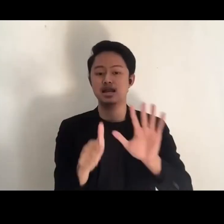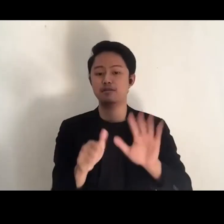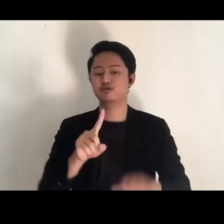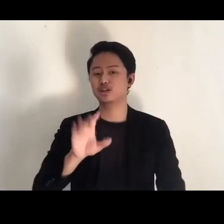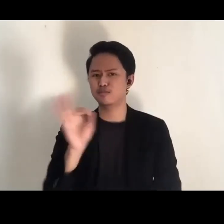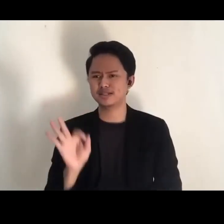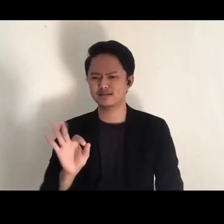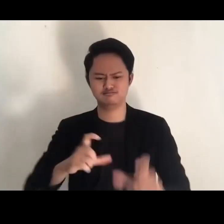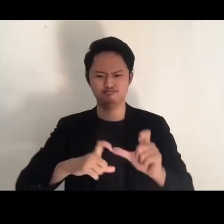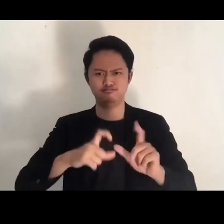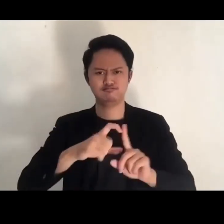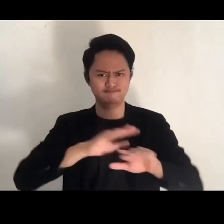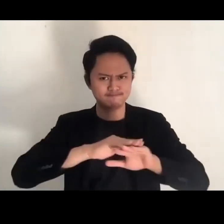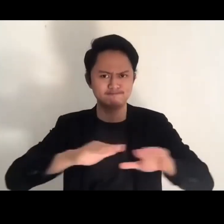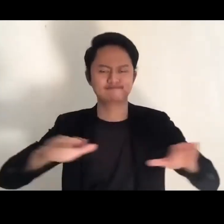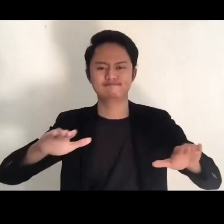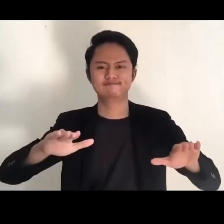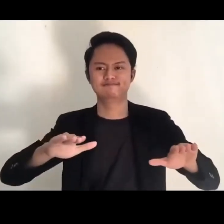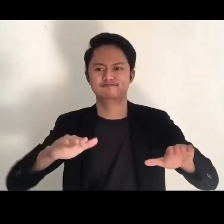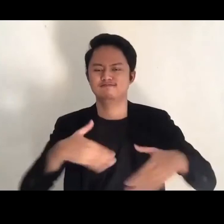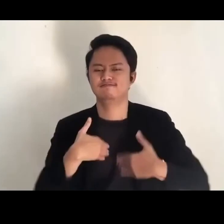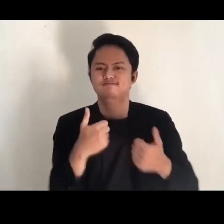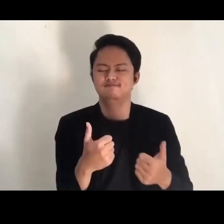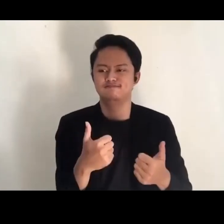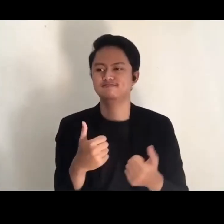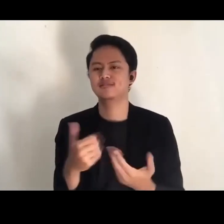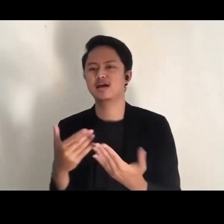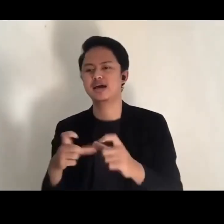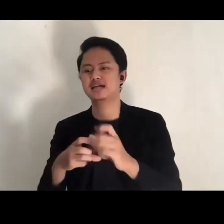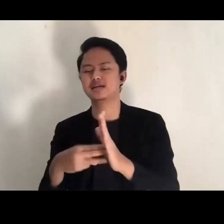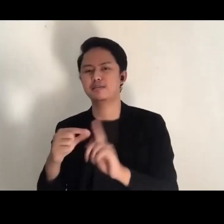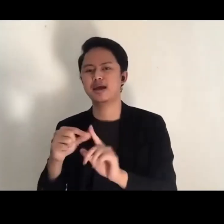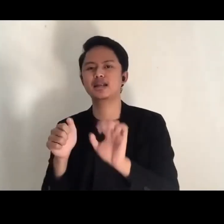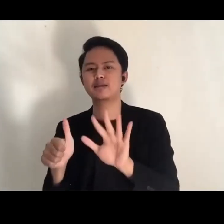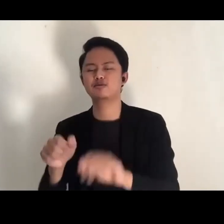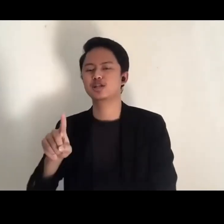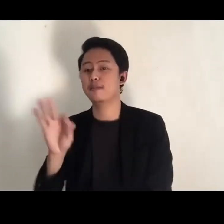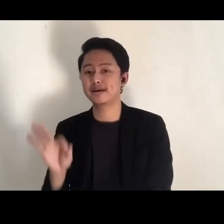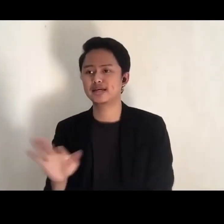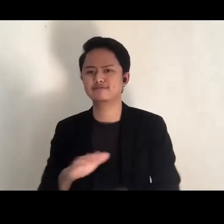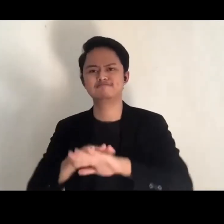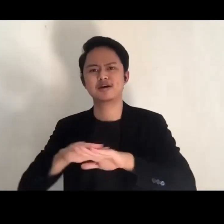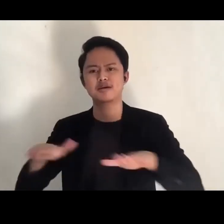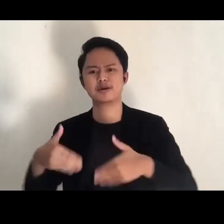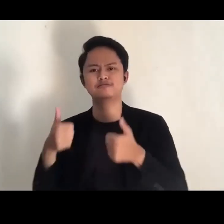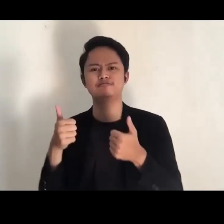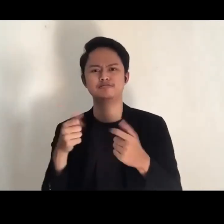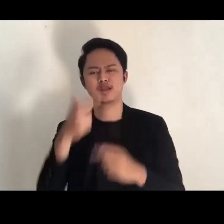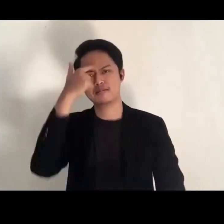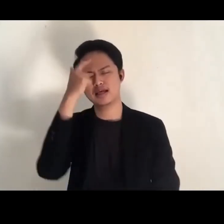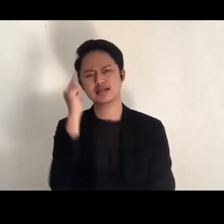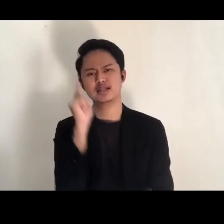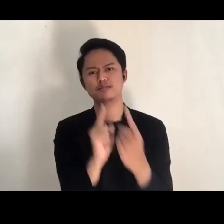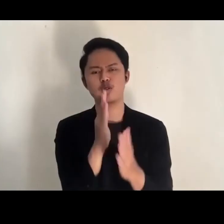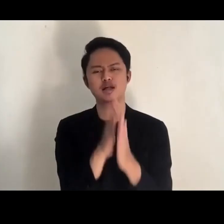layak dan 64% SMP benar-benar dianggap layak melaksanakan pembelajaran tatap muka